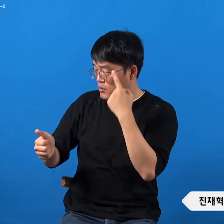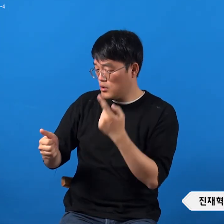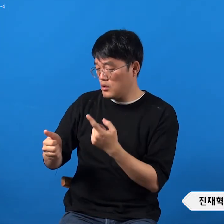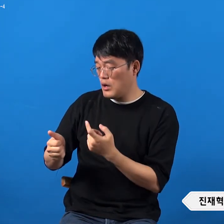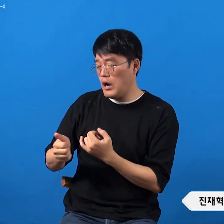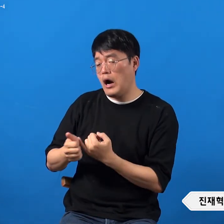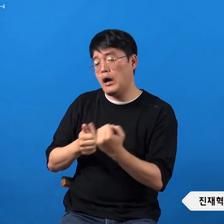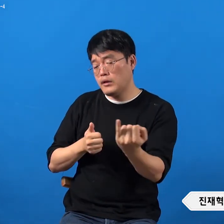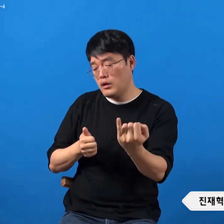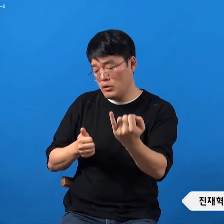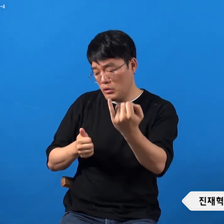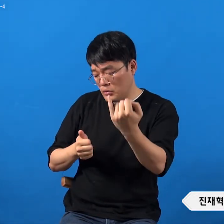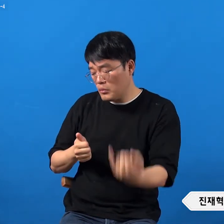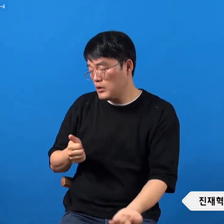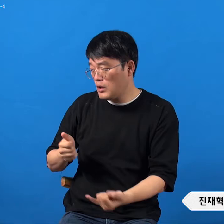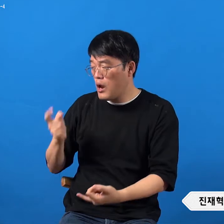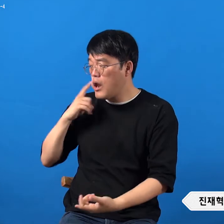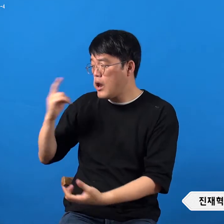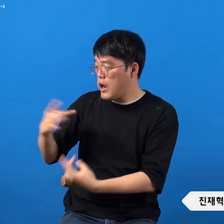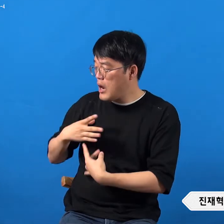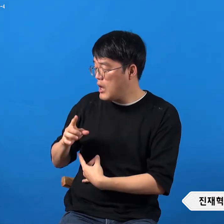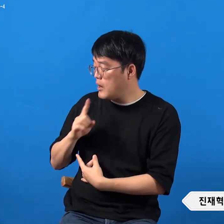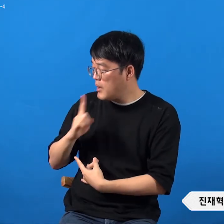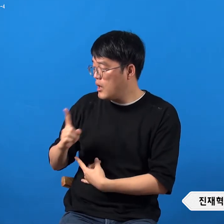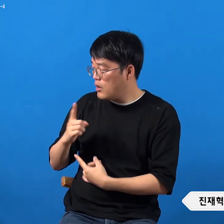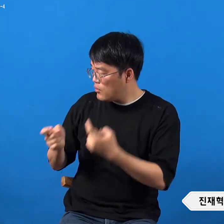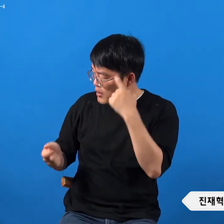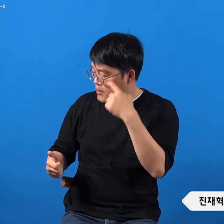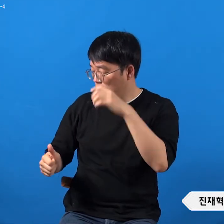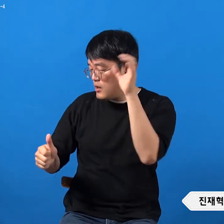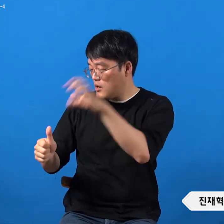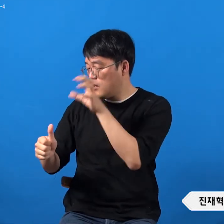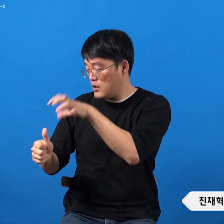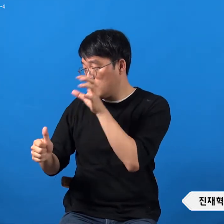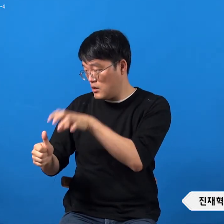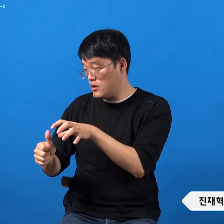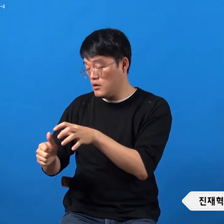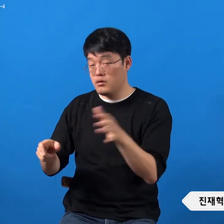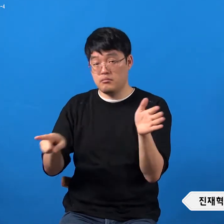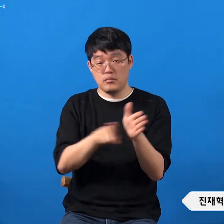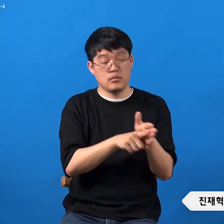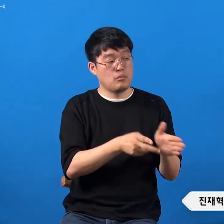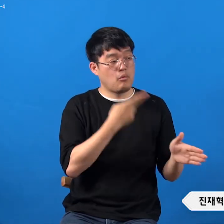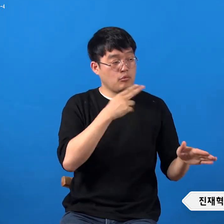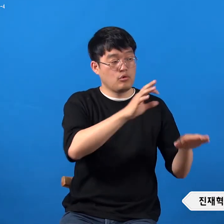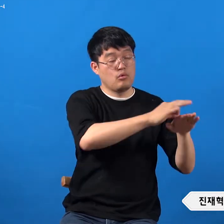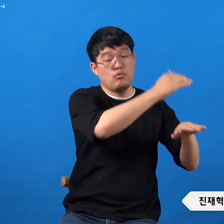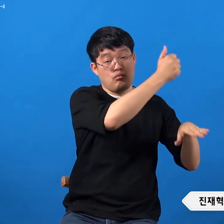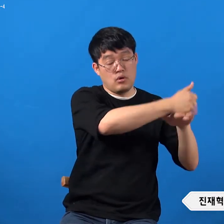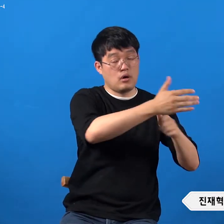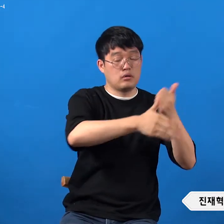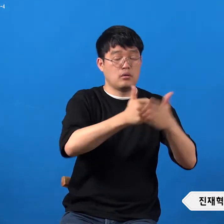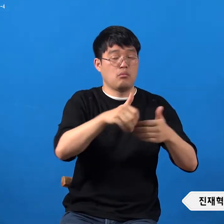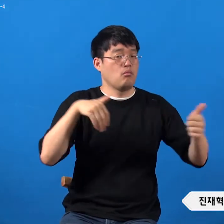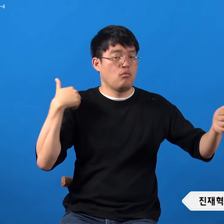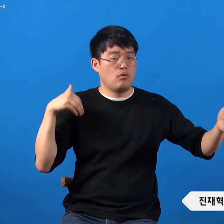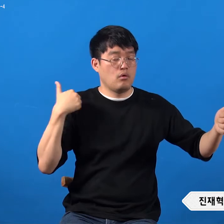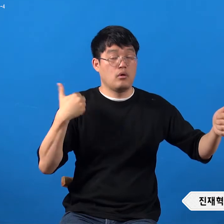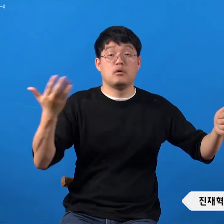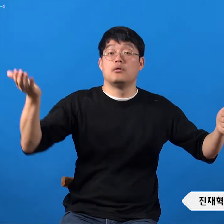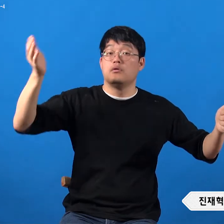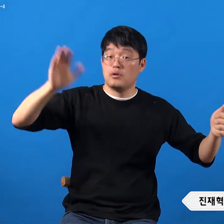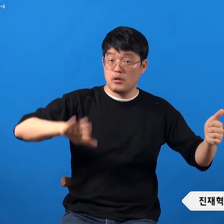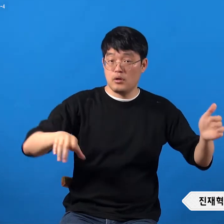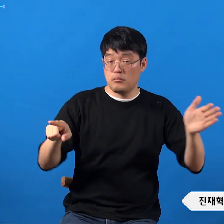하지 않았냐며 질타하고 있는 모습을 봅니다. 믿지 않는 왕입니다. 하나님 모르는 왕입니다.